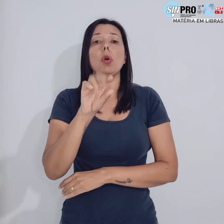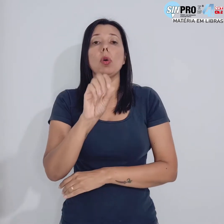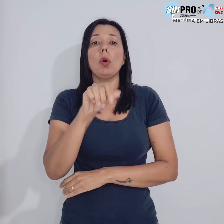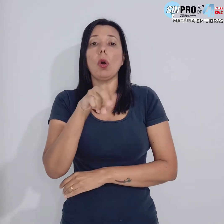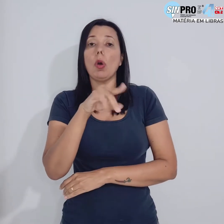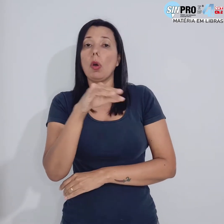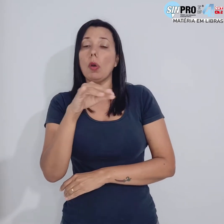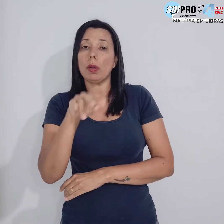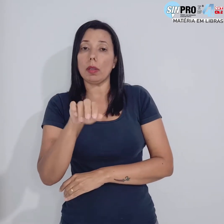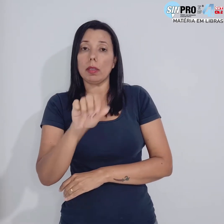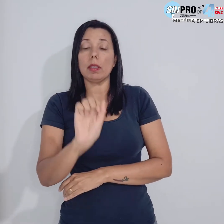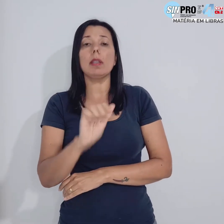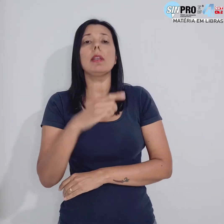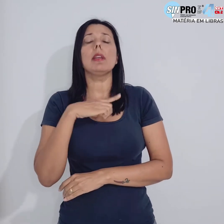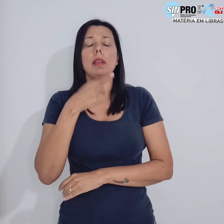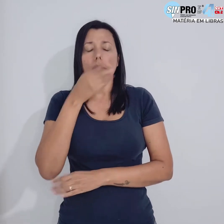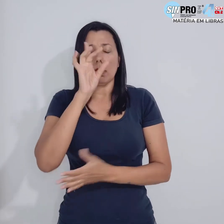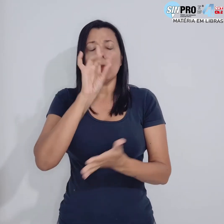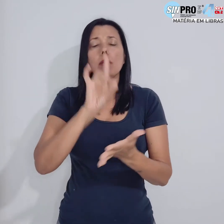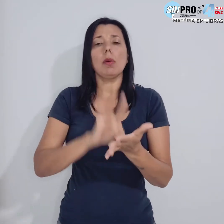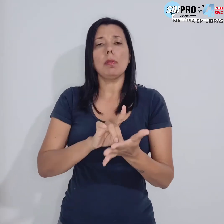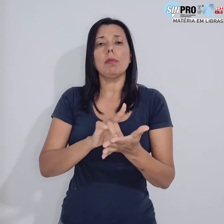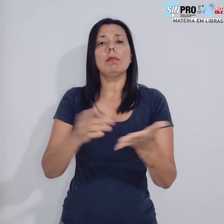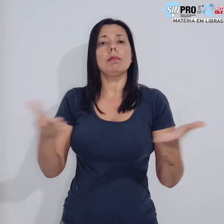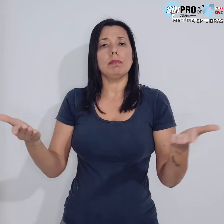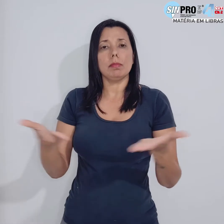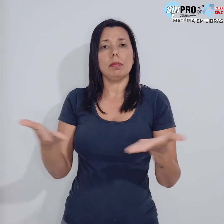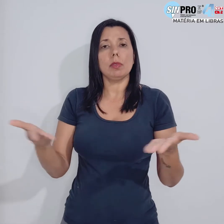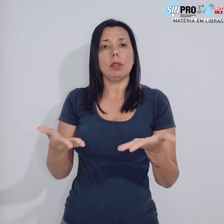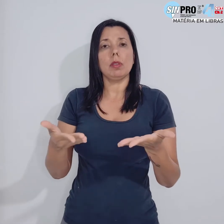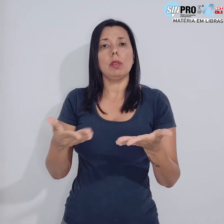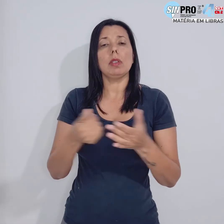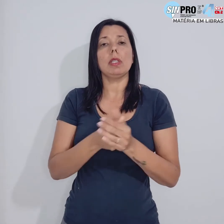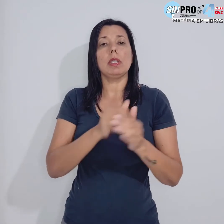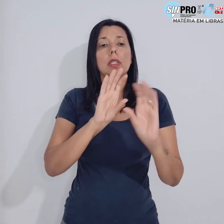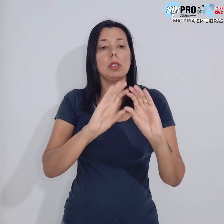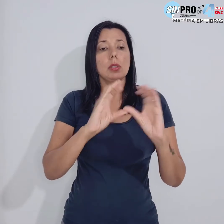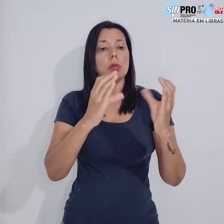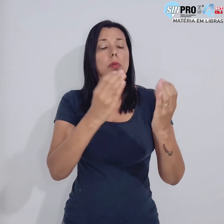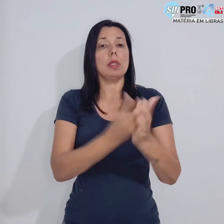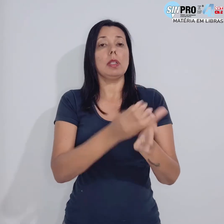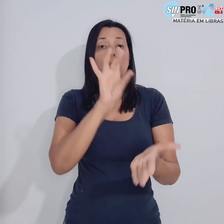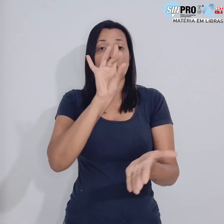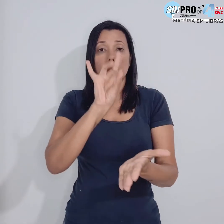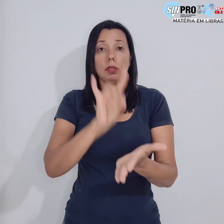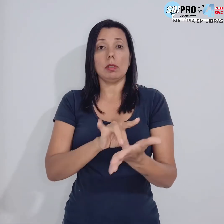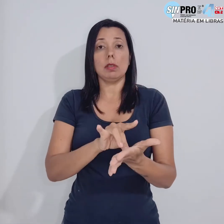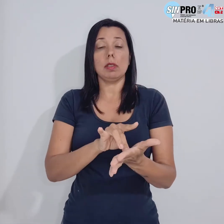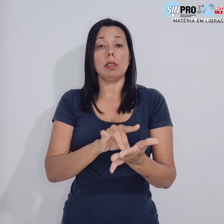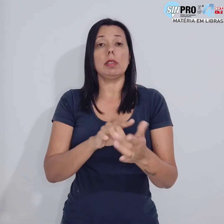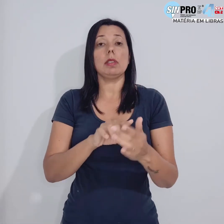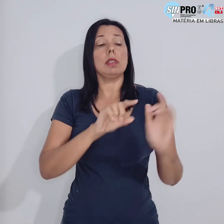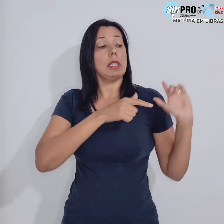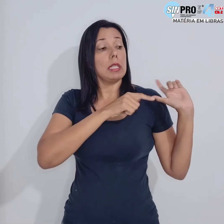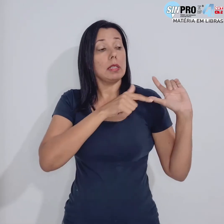Roque Paloche, afirmou recentemente que as comunidades originárias e